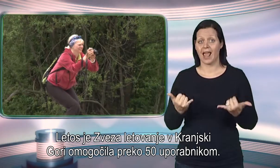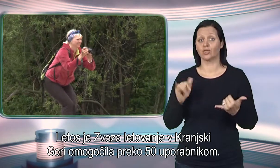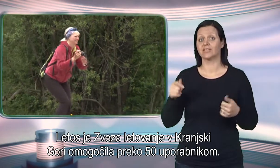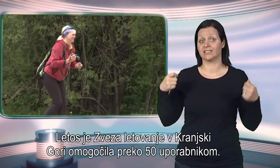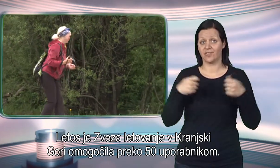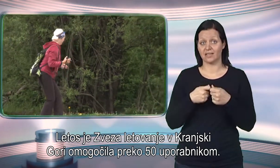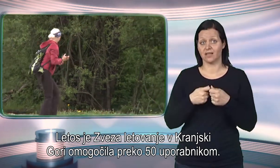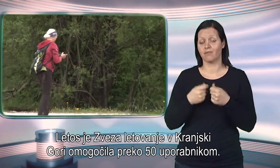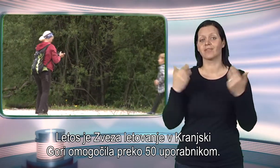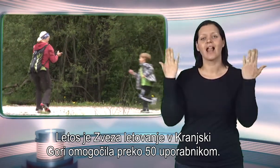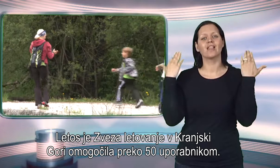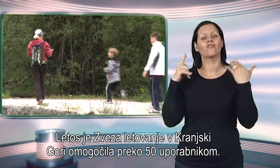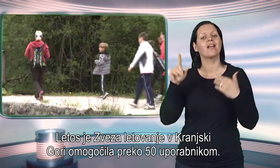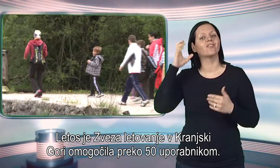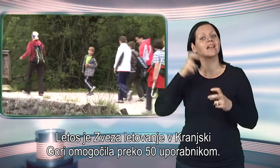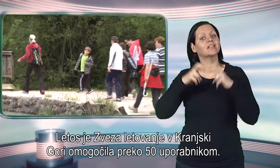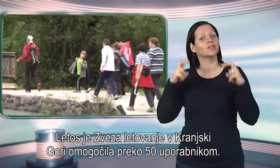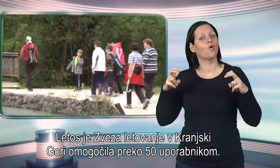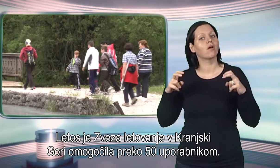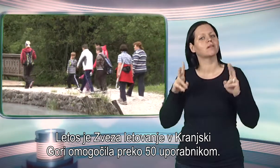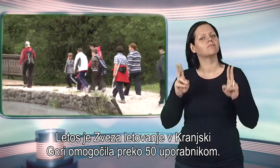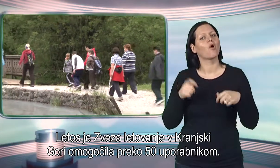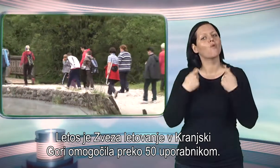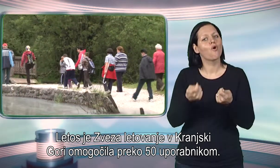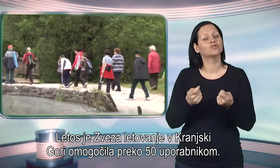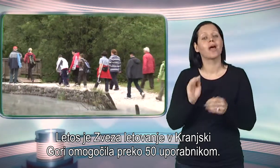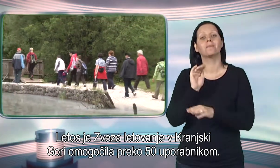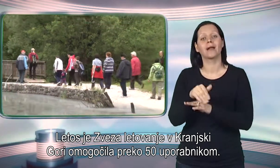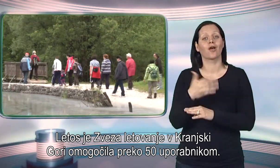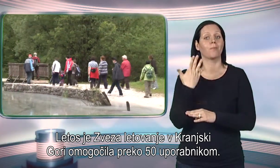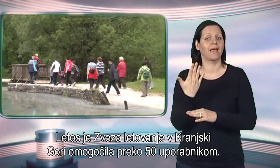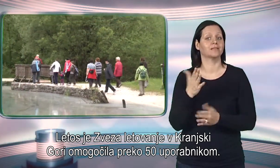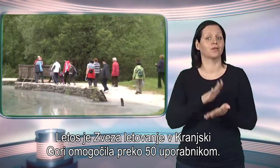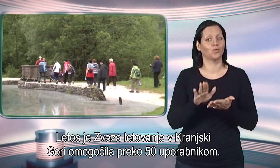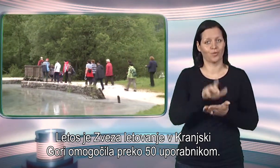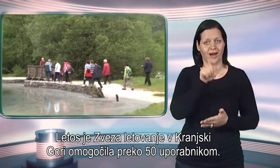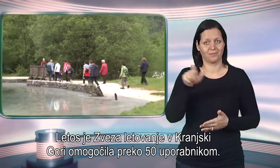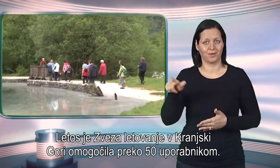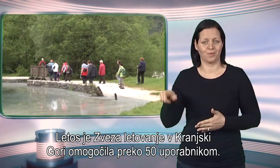Letos je Zveza letovanje v Kranjski Gori omogočila preko 50 uporabnikom.